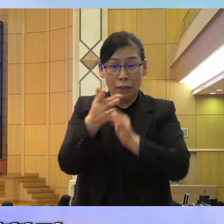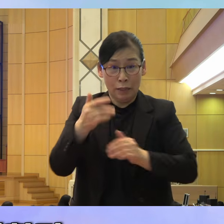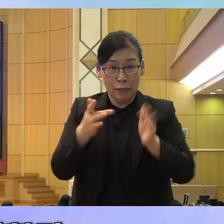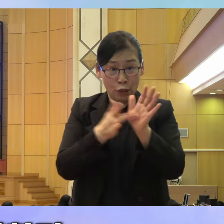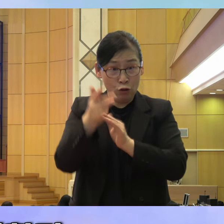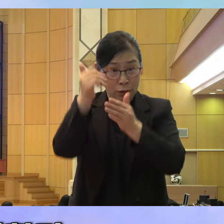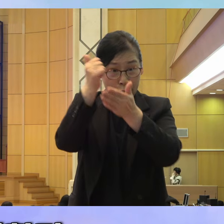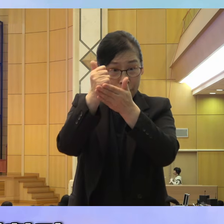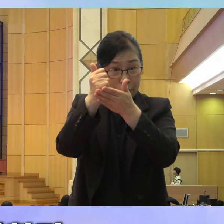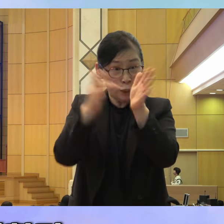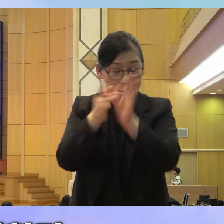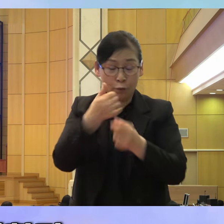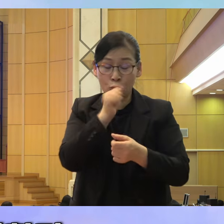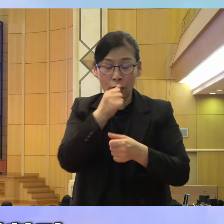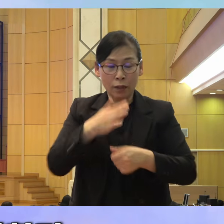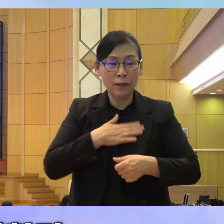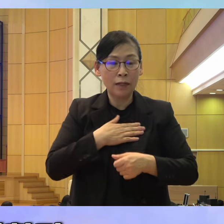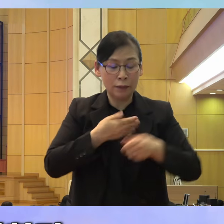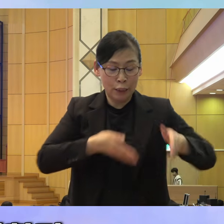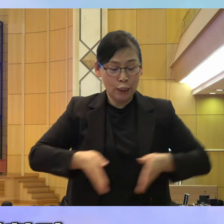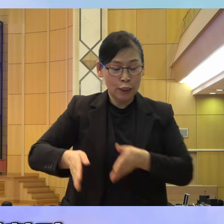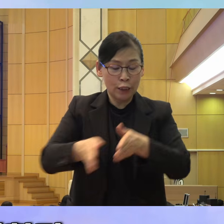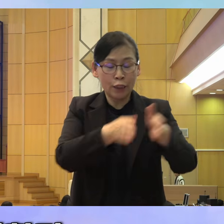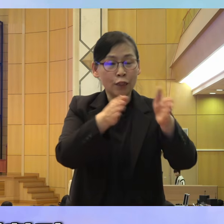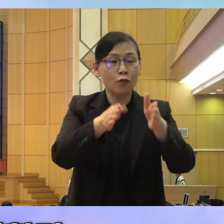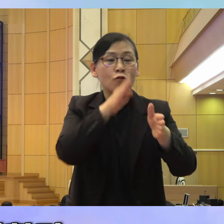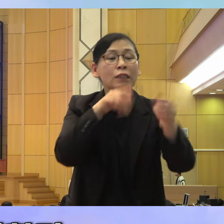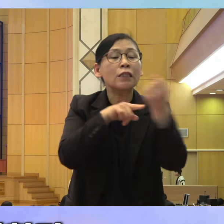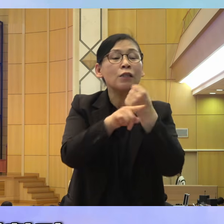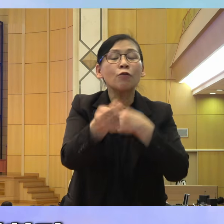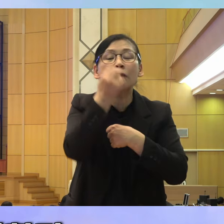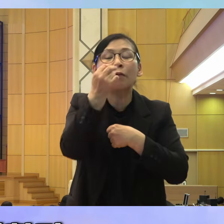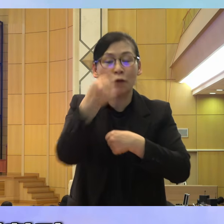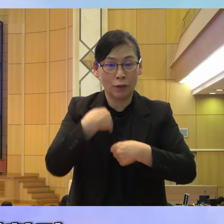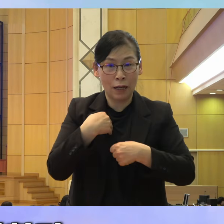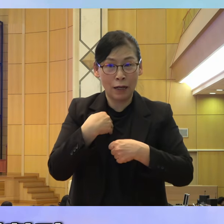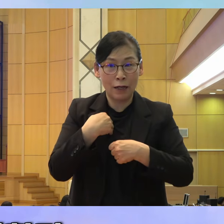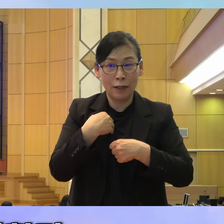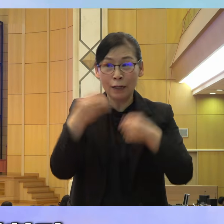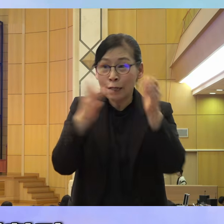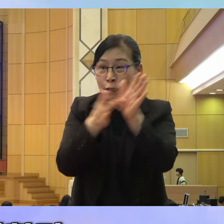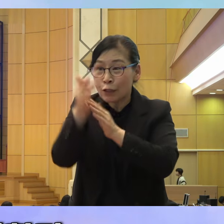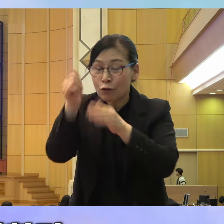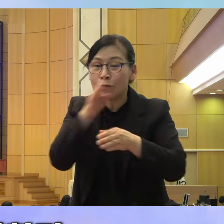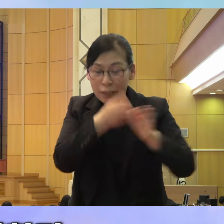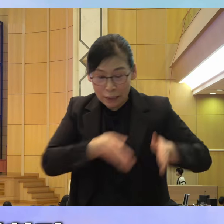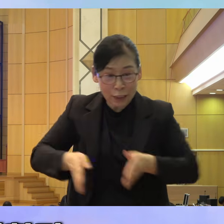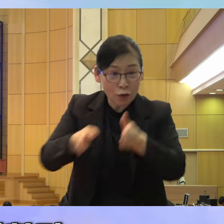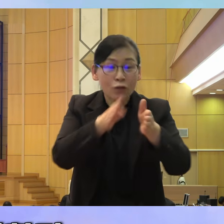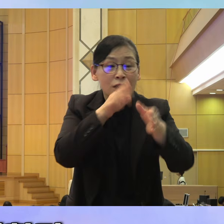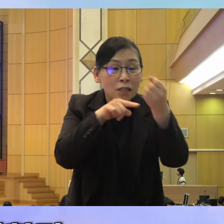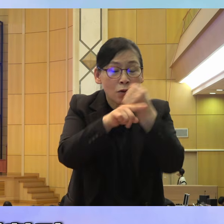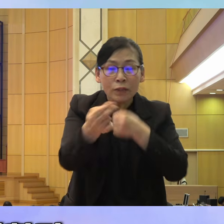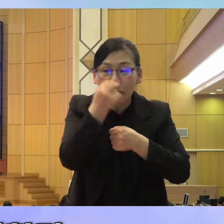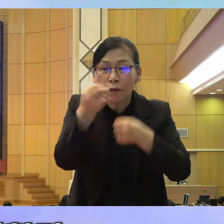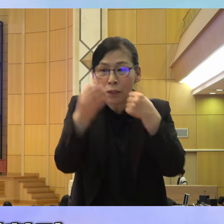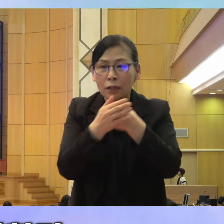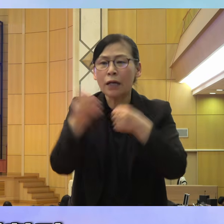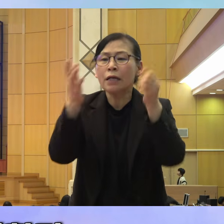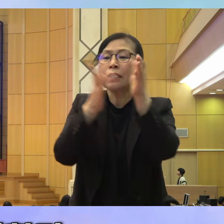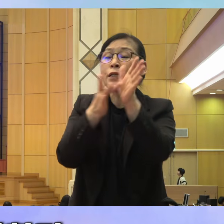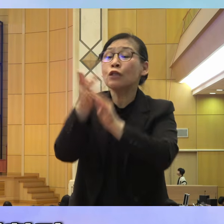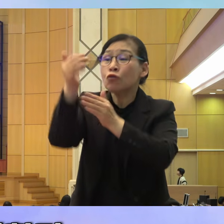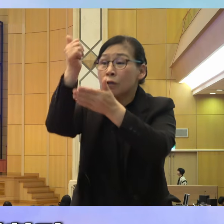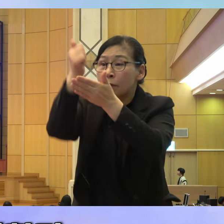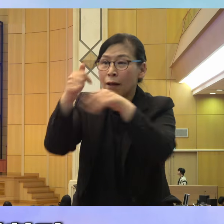나는 길이요 진리요 생명이라. 예수님이 길이요 진리요 생명이니까